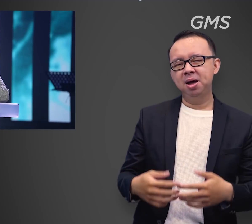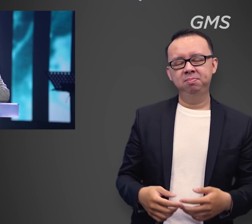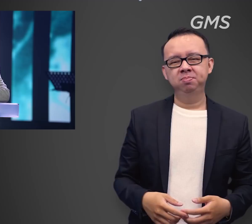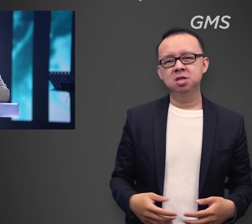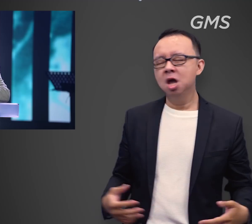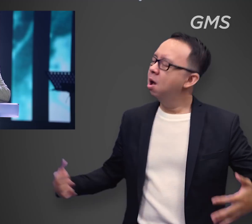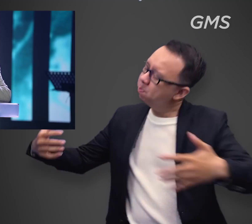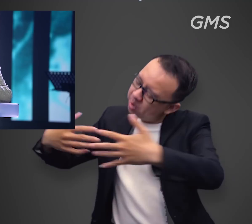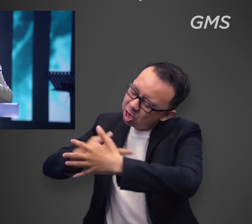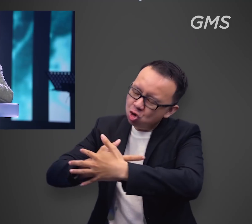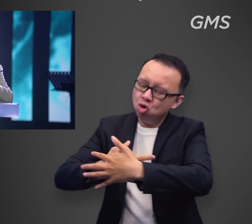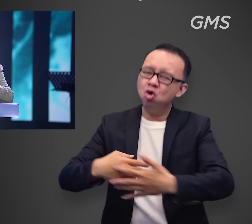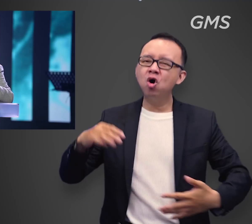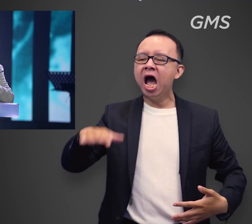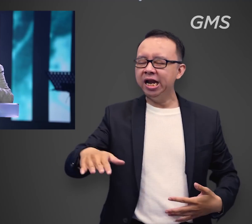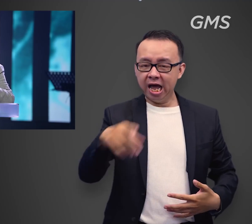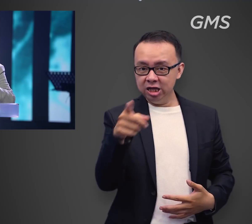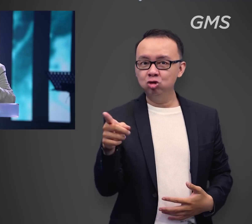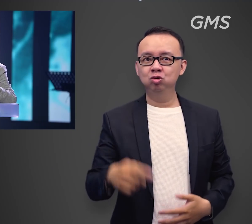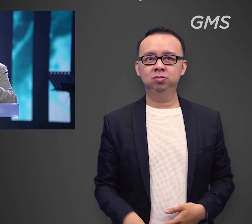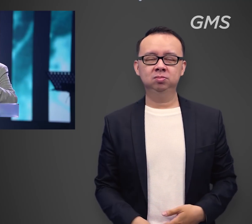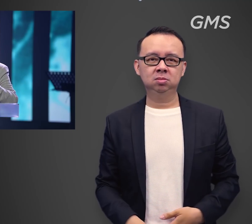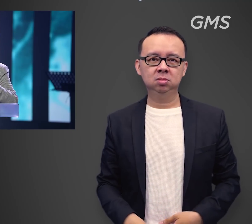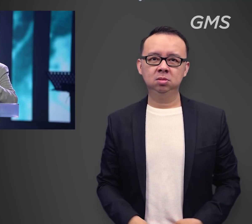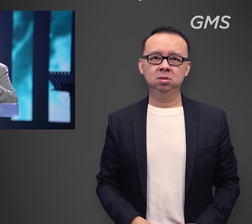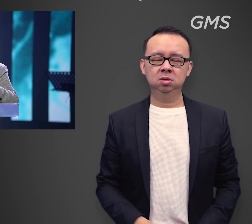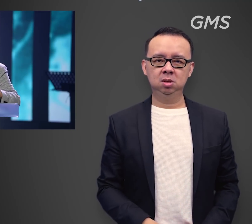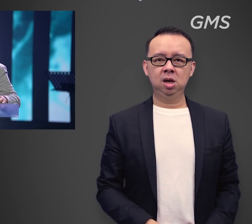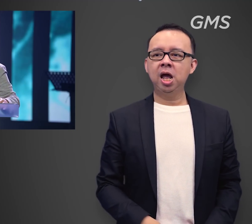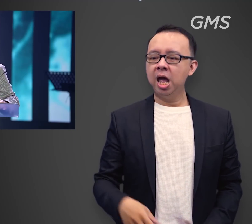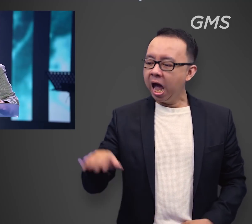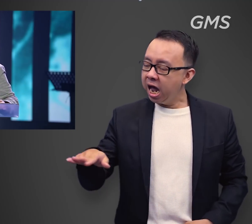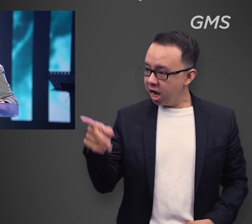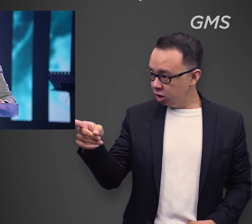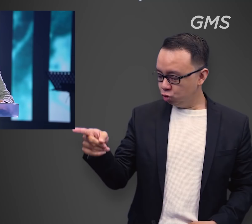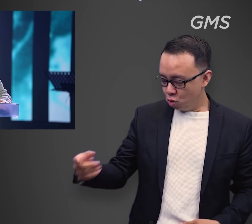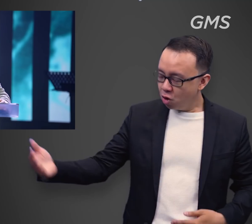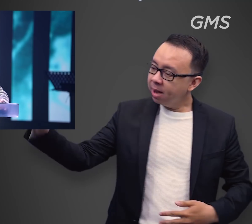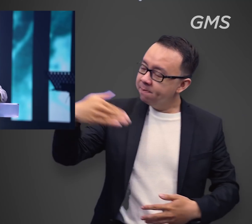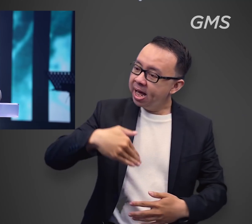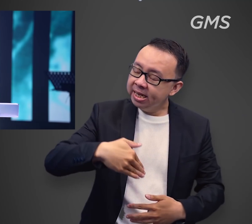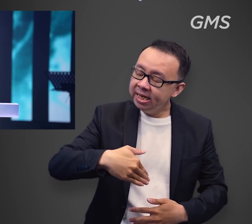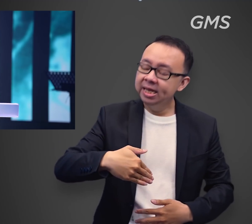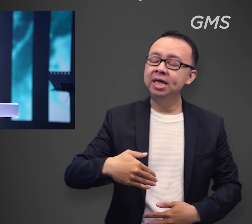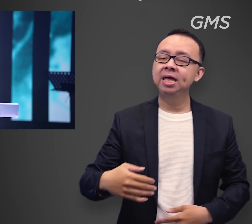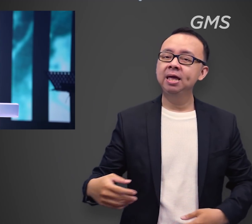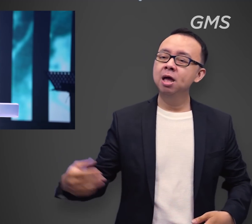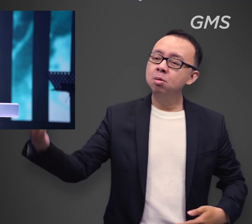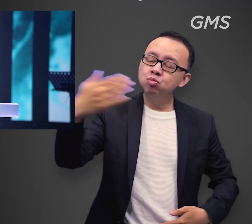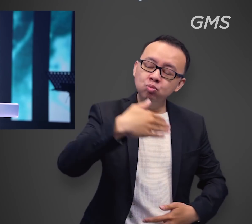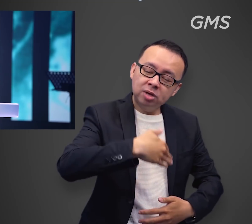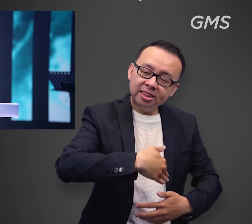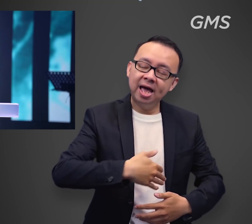itu. Yang penting adalah anak ini balik pulang kepada pelukan Bapak. Itu penting. Lalu disuruhlah anak